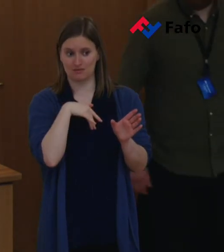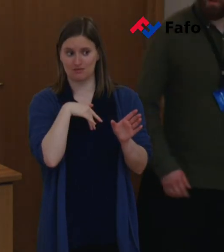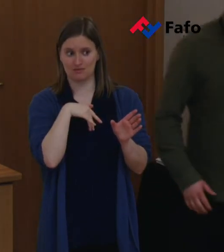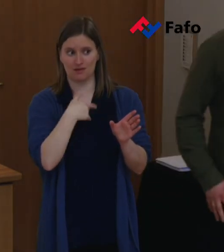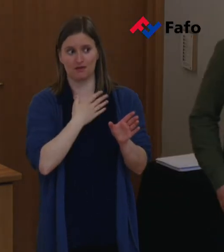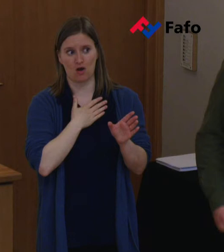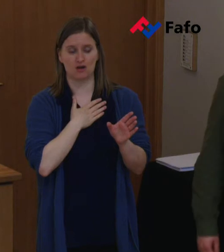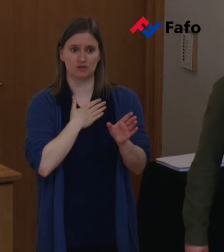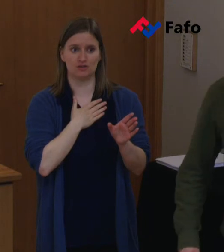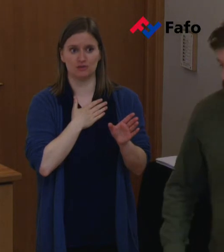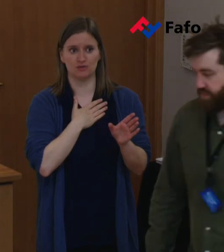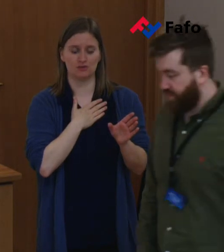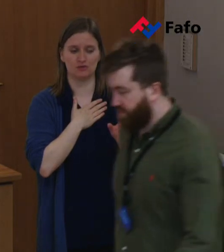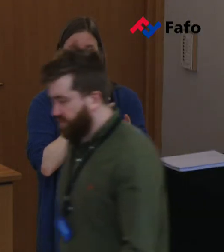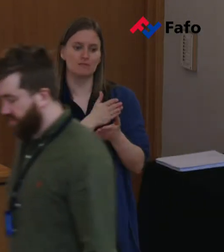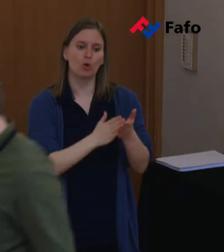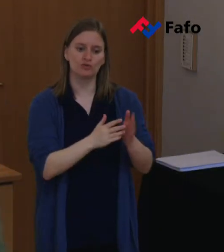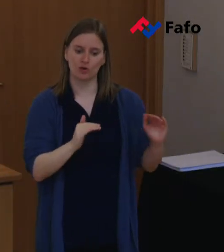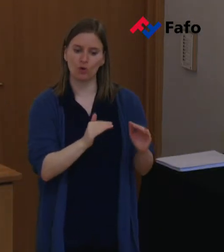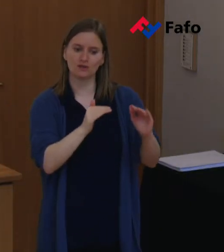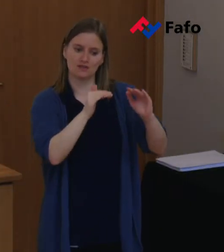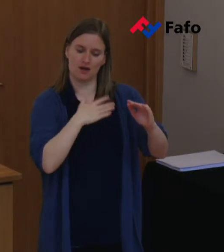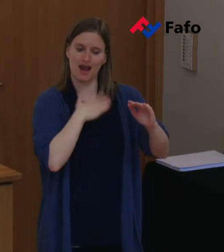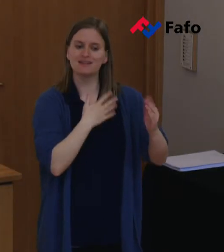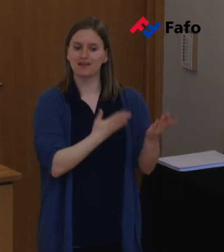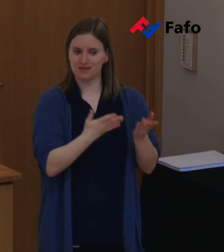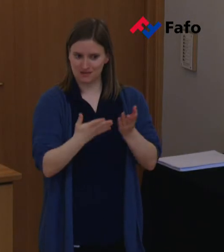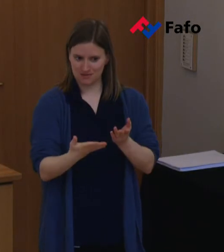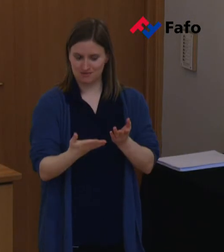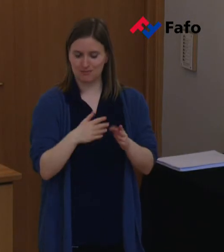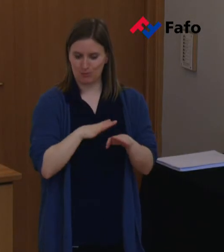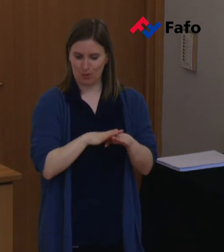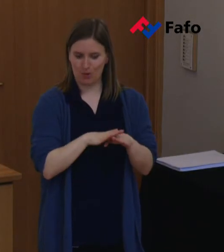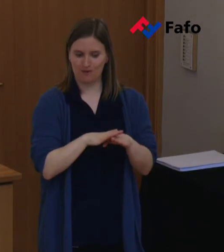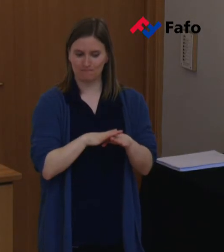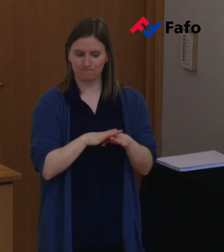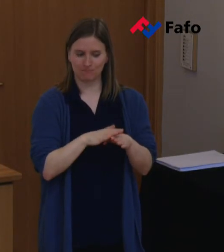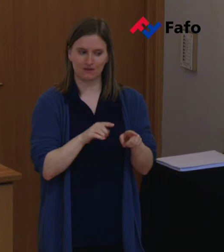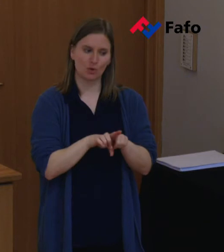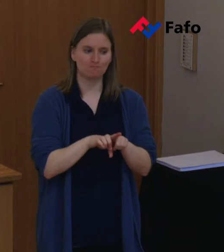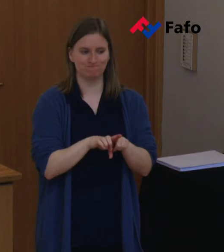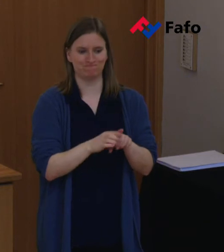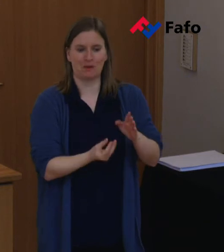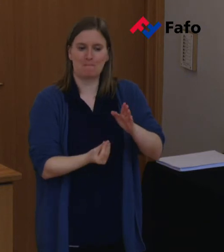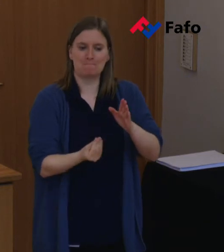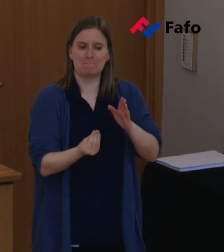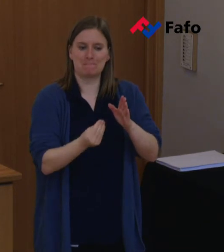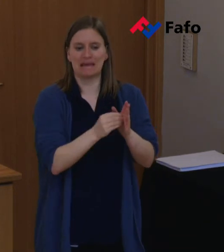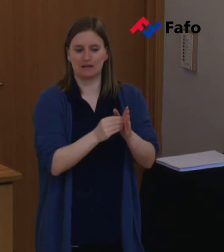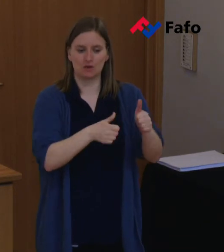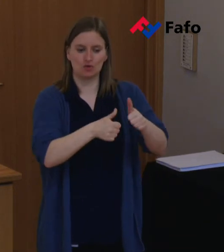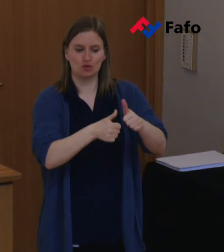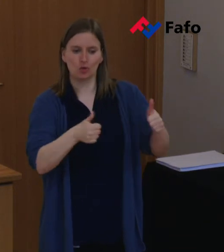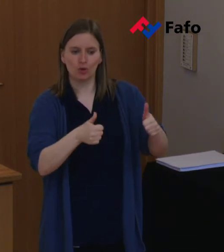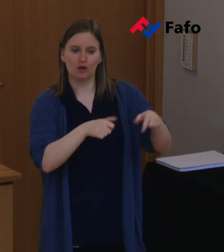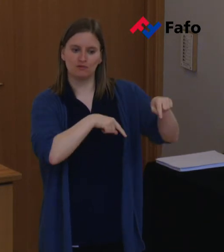har en måte å organisere helsetjenestene våre på, som bidrar til store koordinering